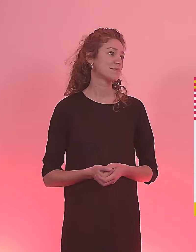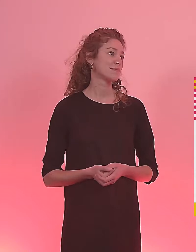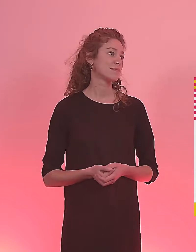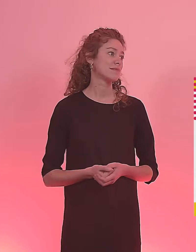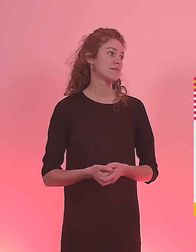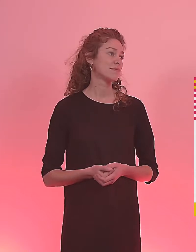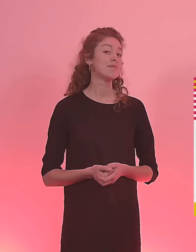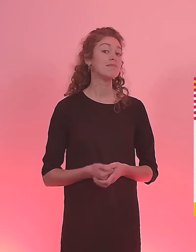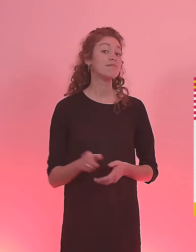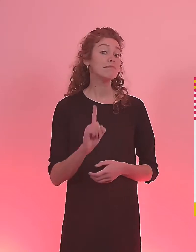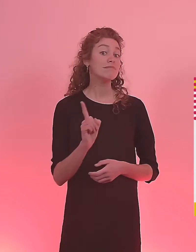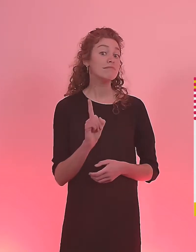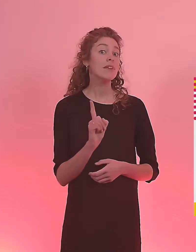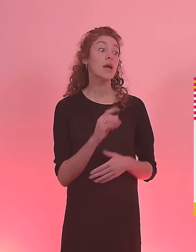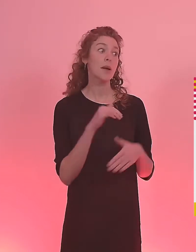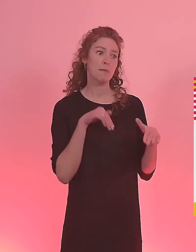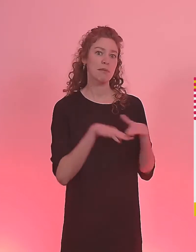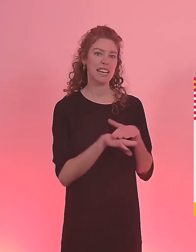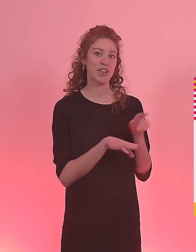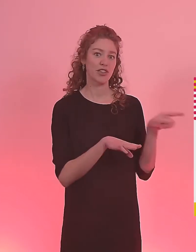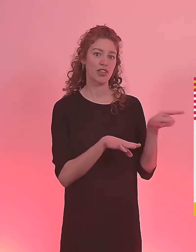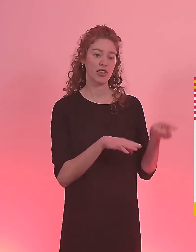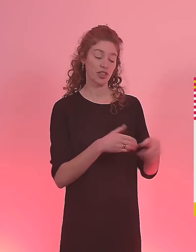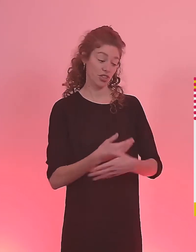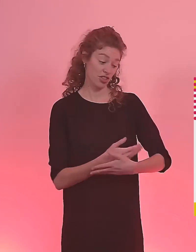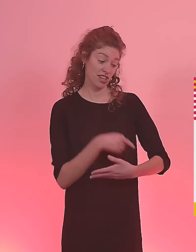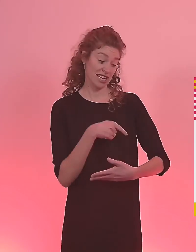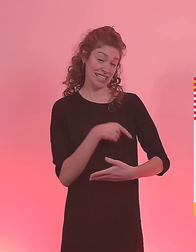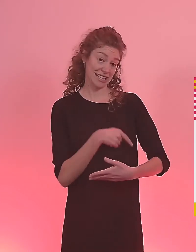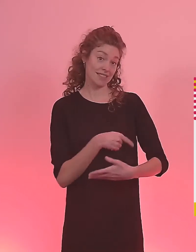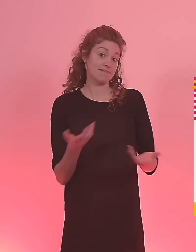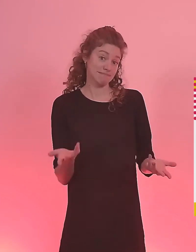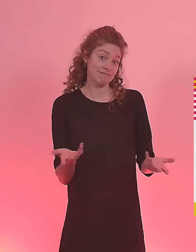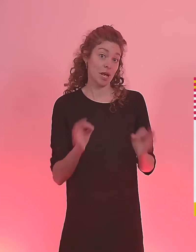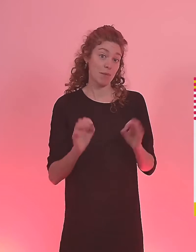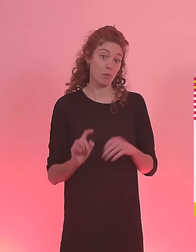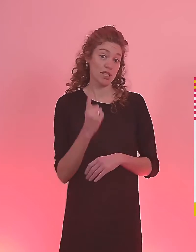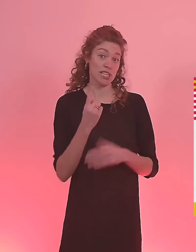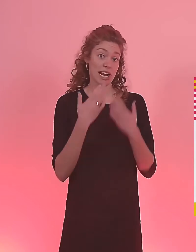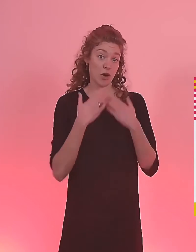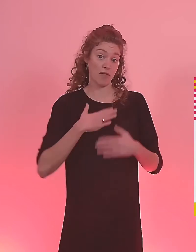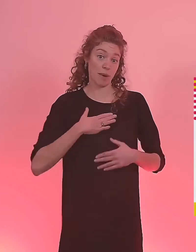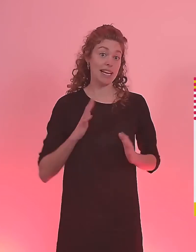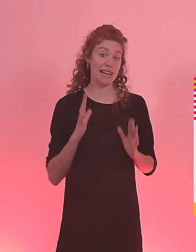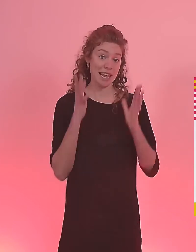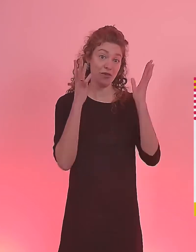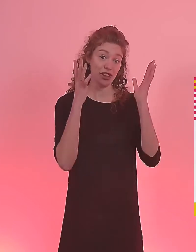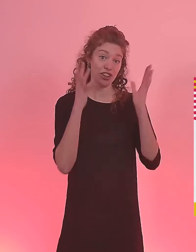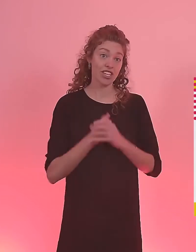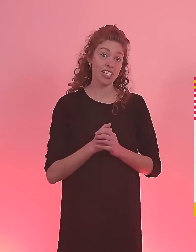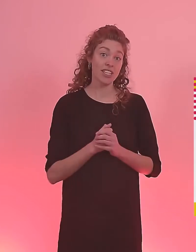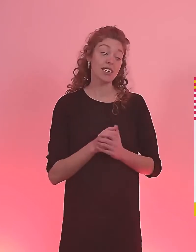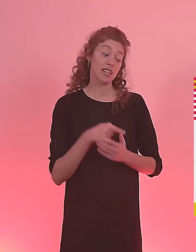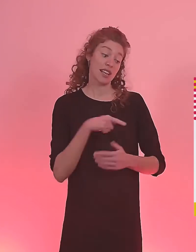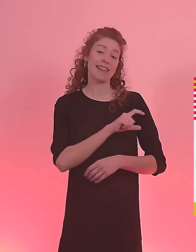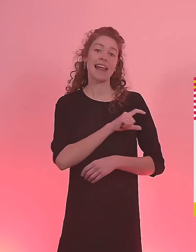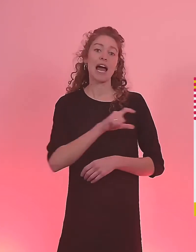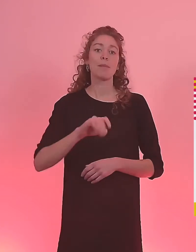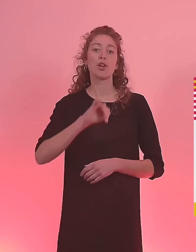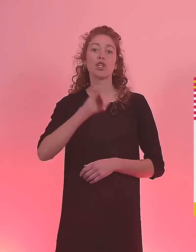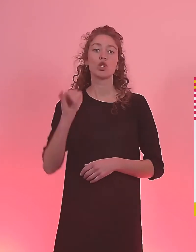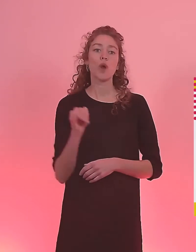En het is binnen. Dit is dus het mooiste cadeau van mijn leven. En ik heet Julan.